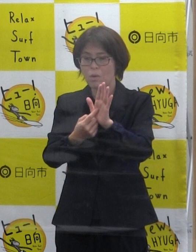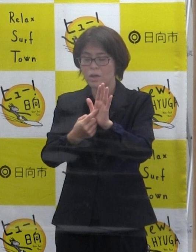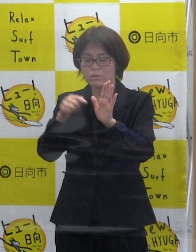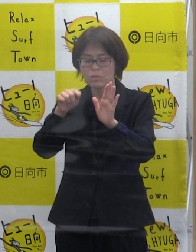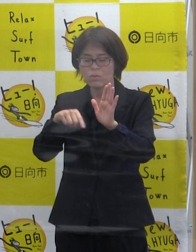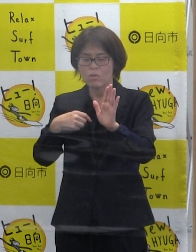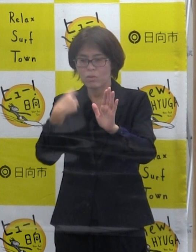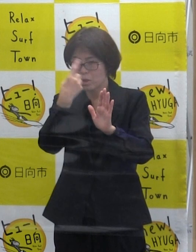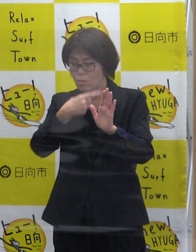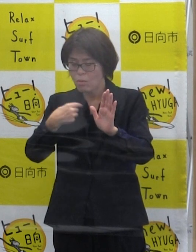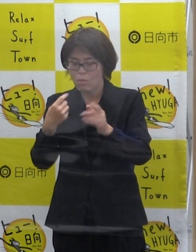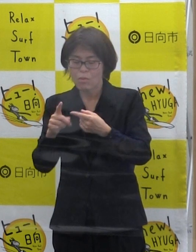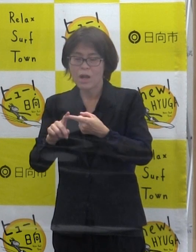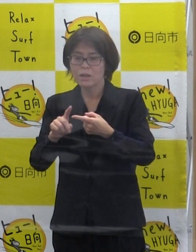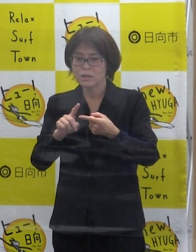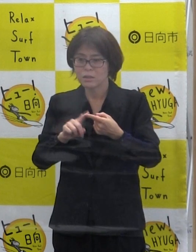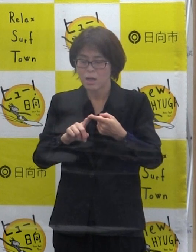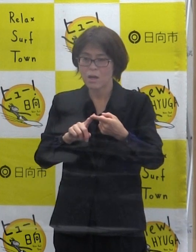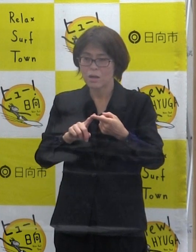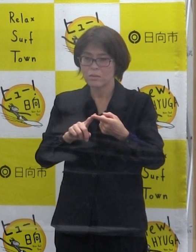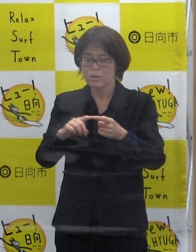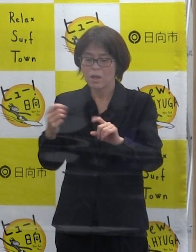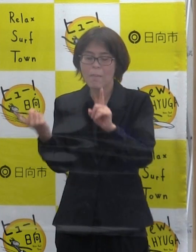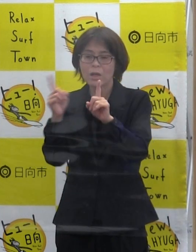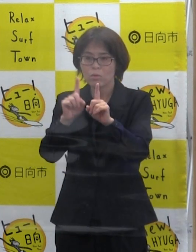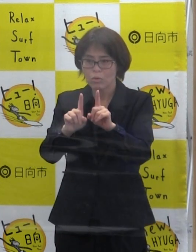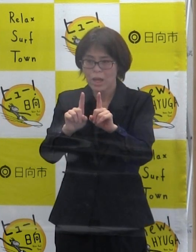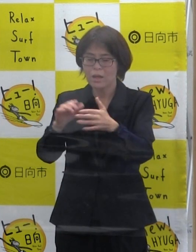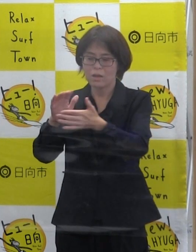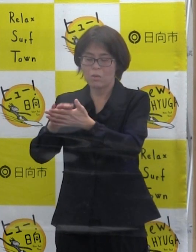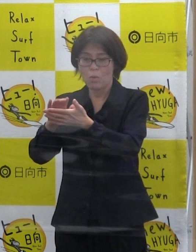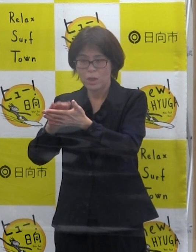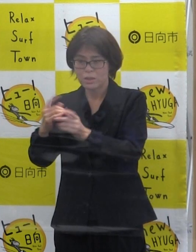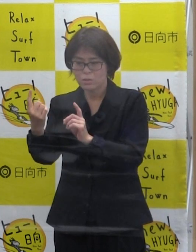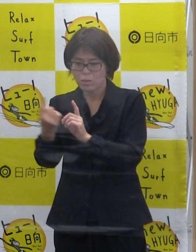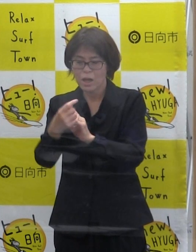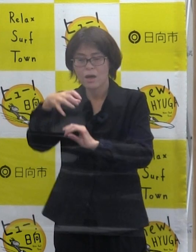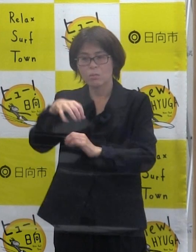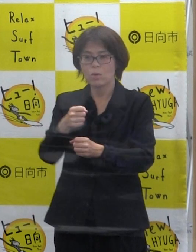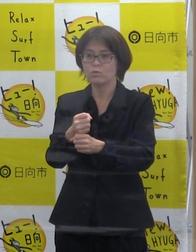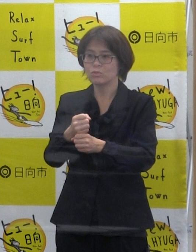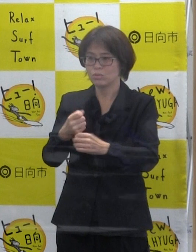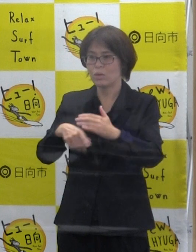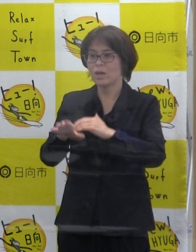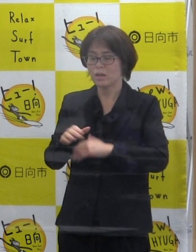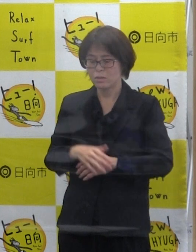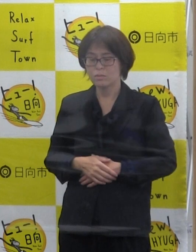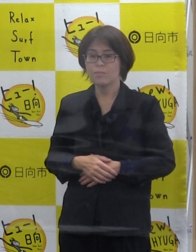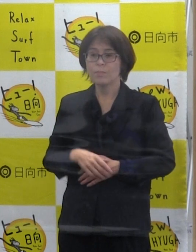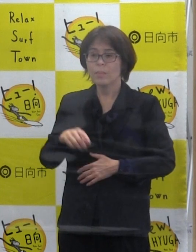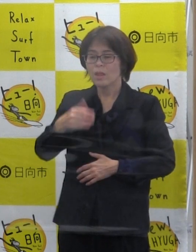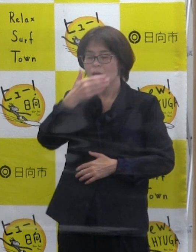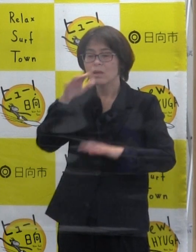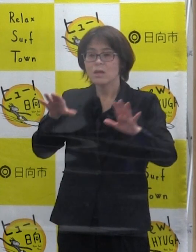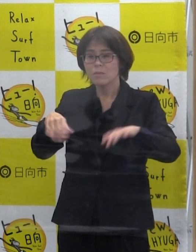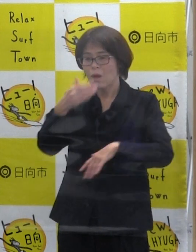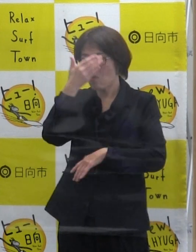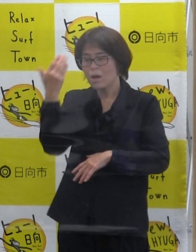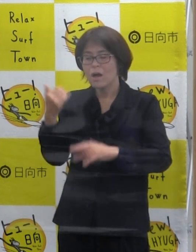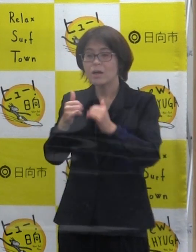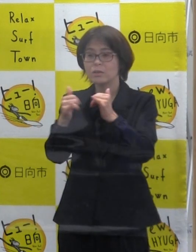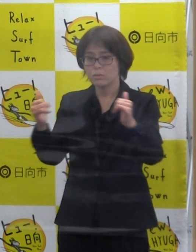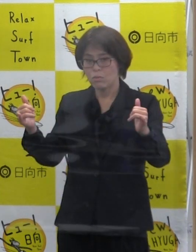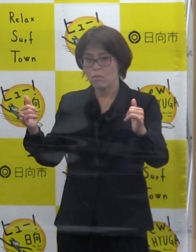人らしさをヒントに、友達やパートナーとしてマッチングするものです。現在若い世代を中心